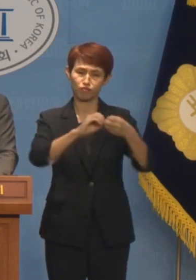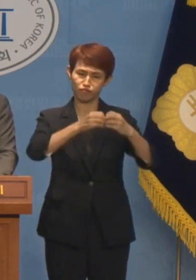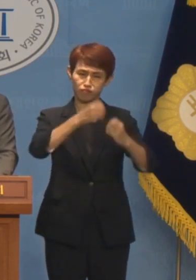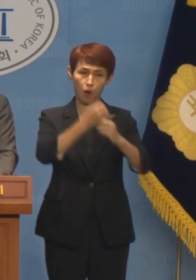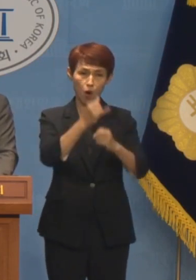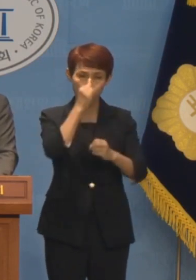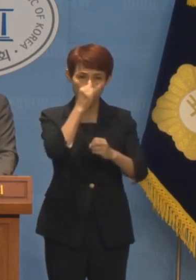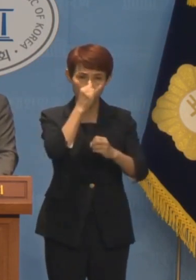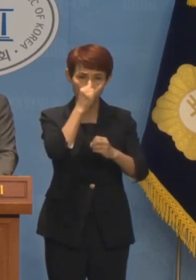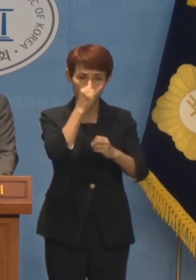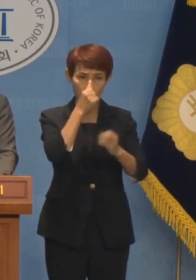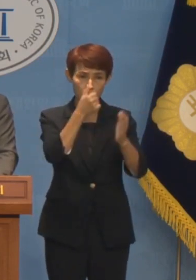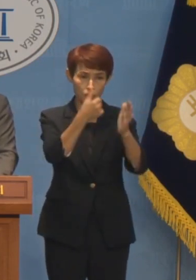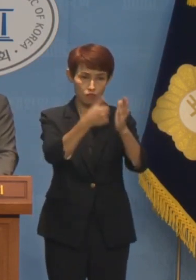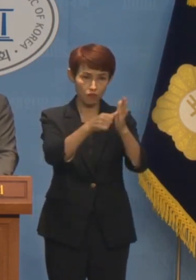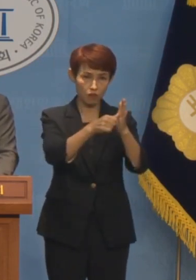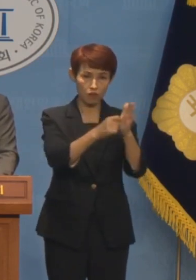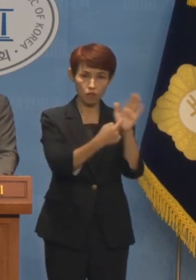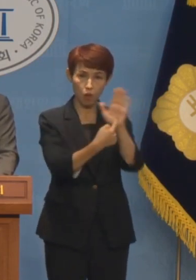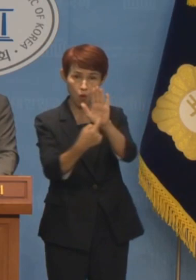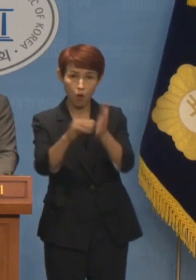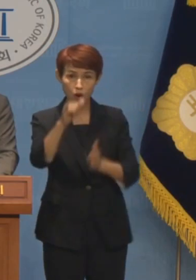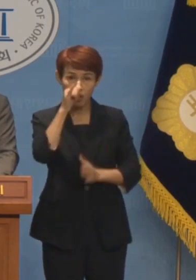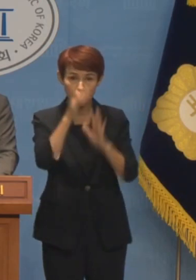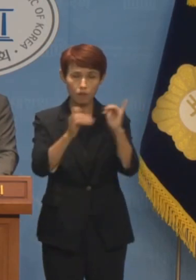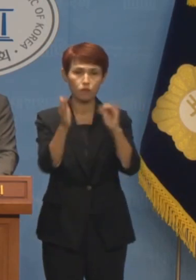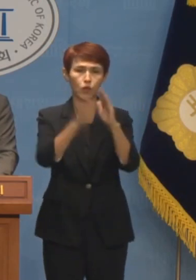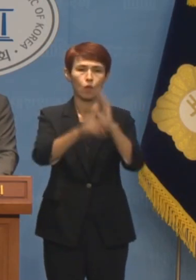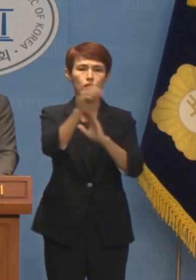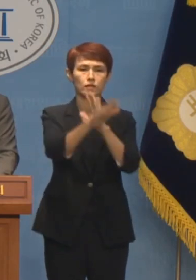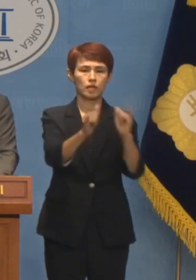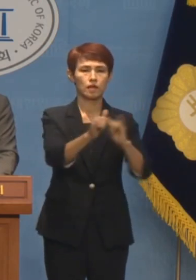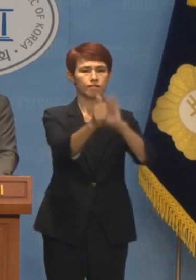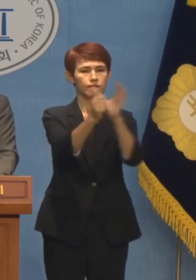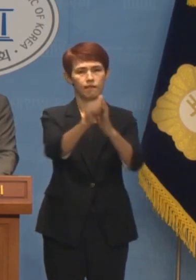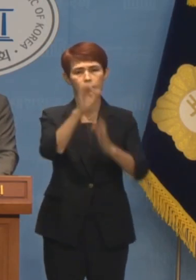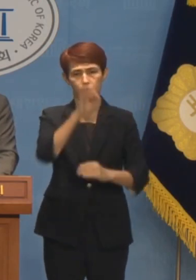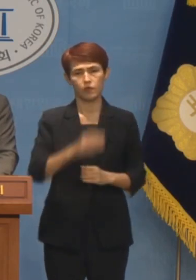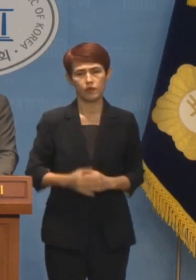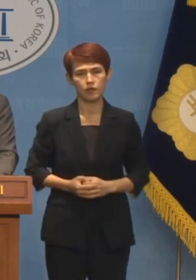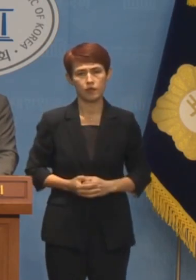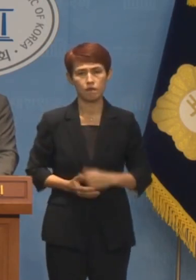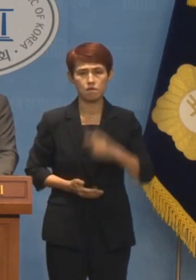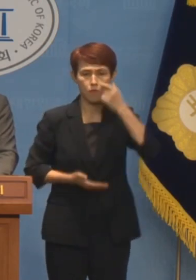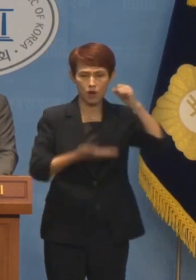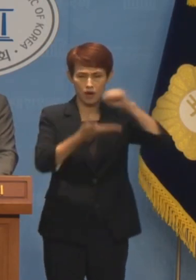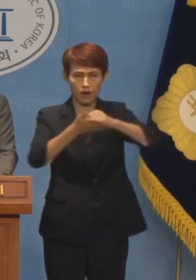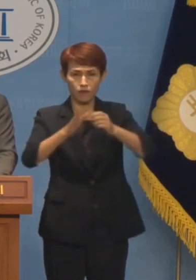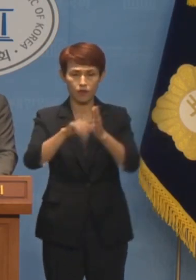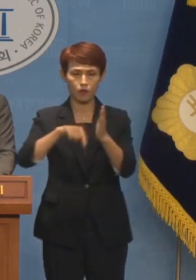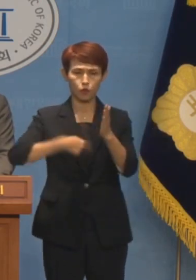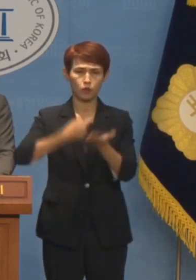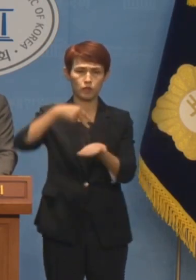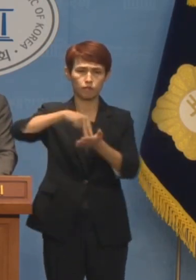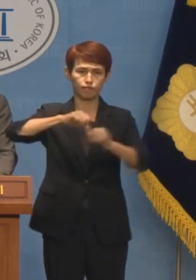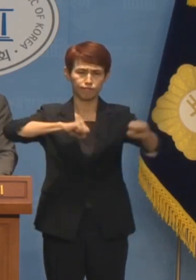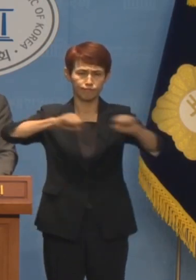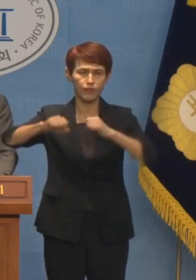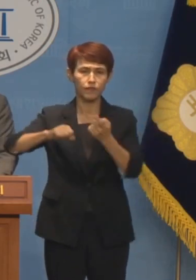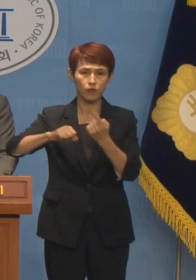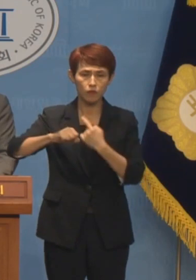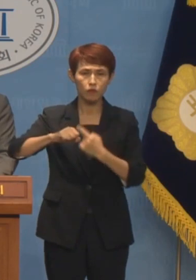상징물을 사용하는 행위자의 공직 진출 금지, 일제 강점기 독립투쟁, 조선인 희생 대형